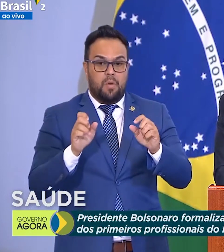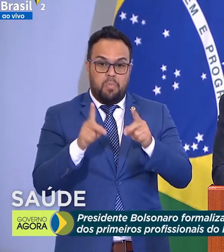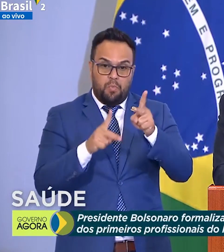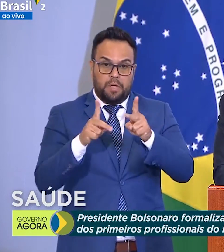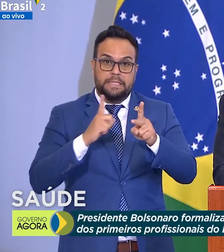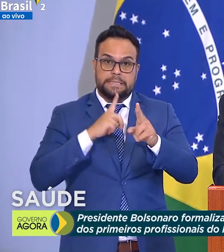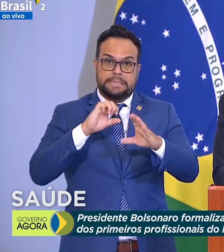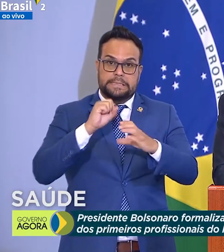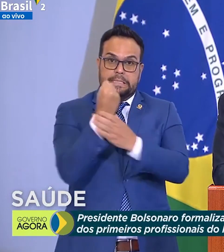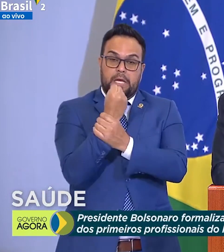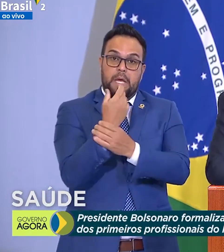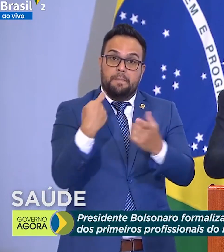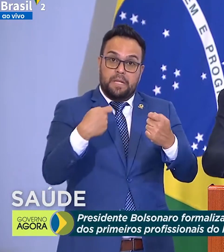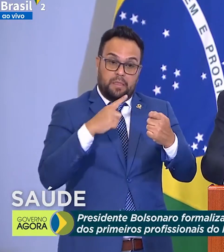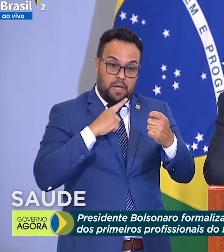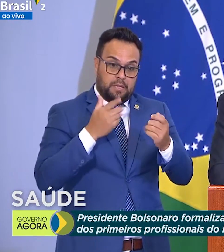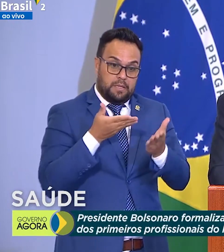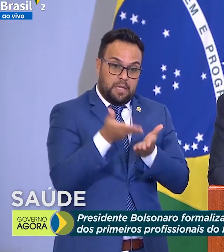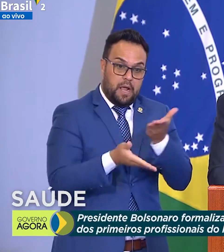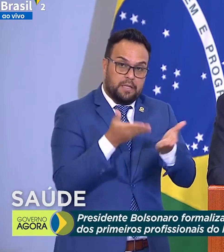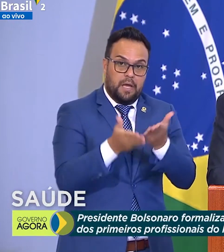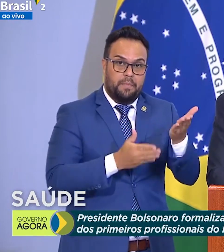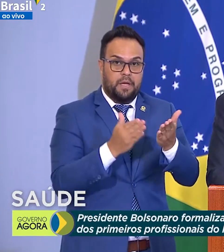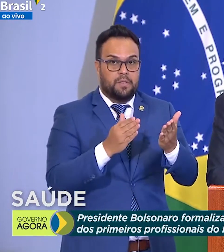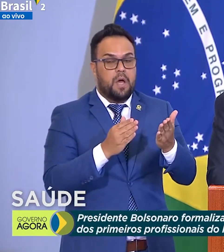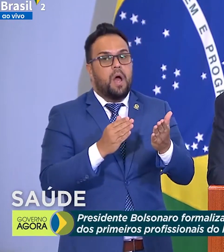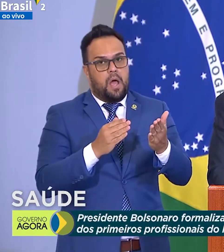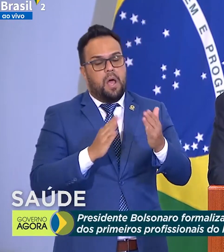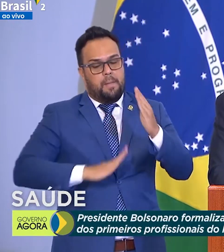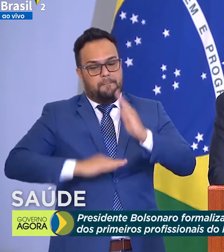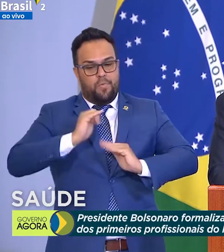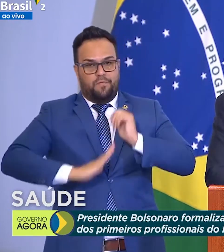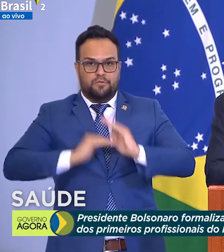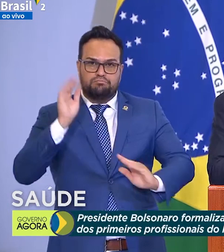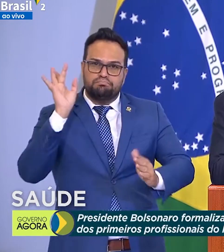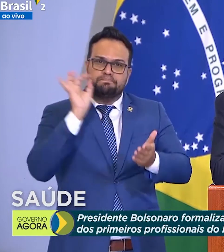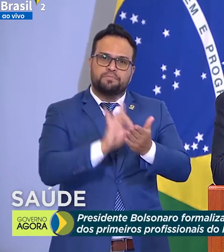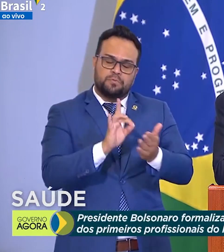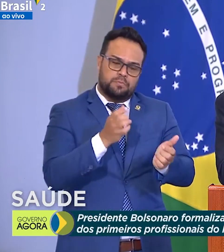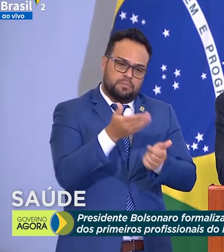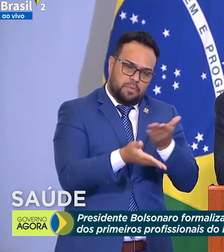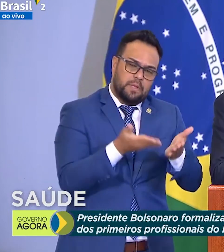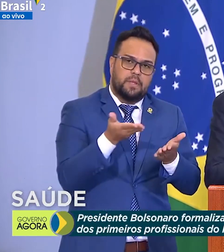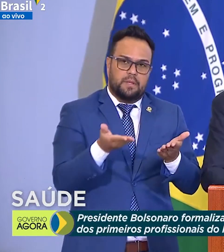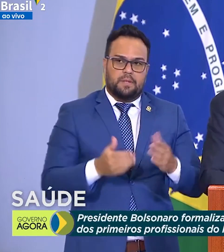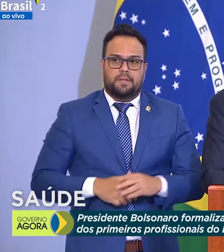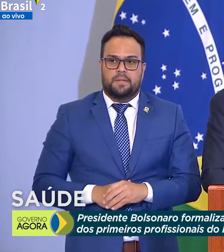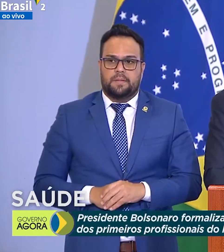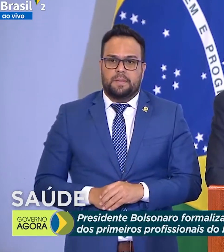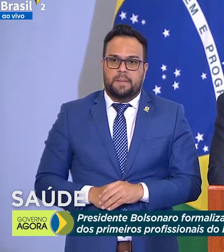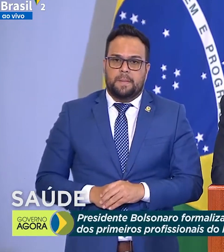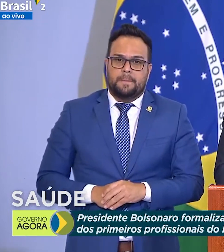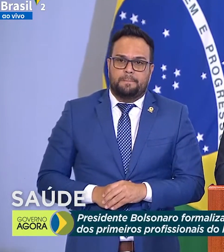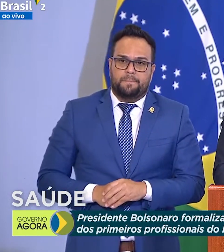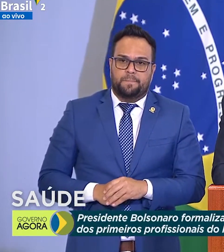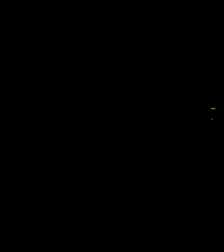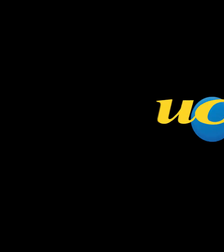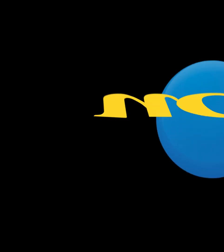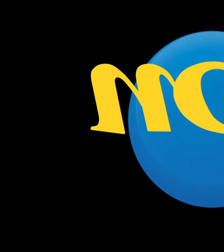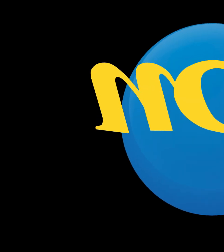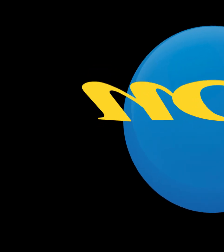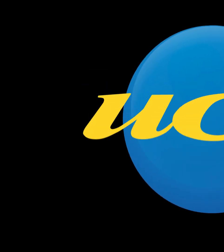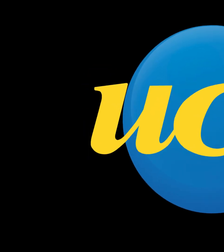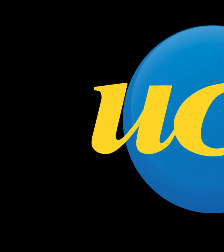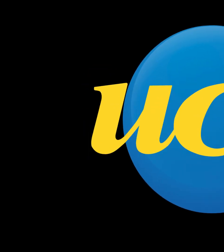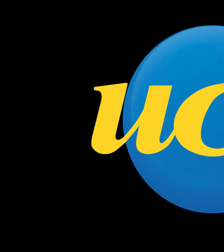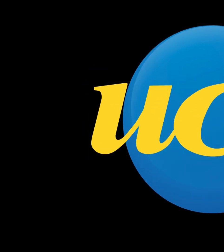vai ter um tratamento por esses médicos profissionais bastante salutar.